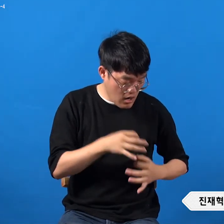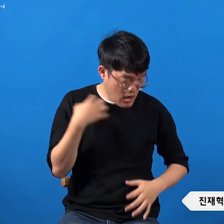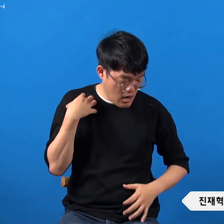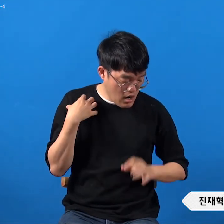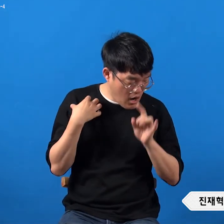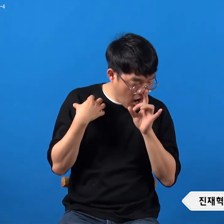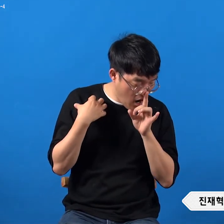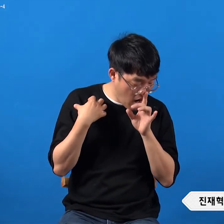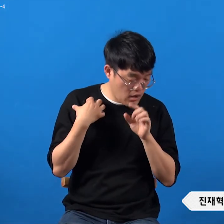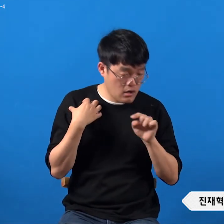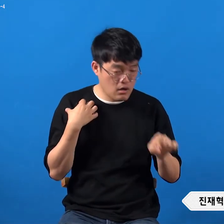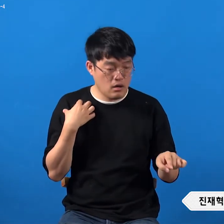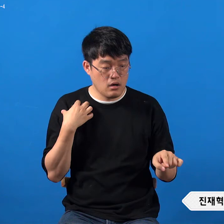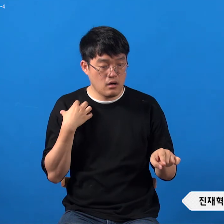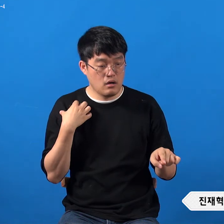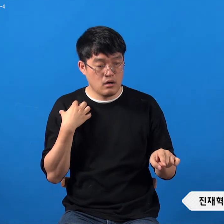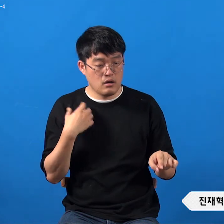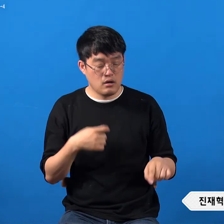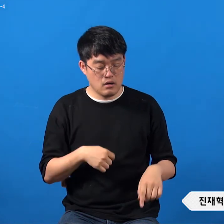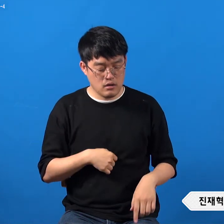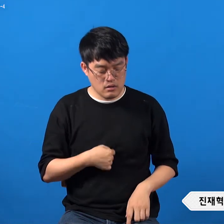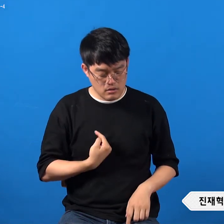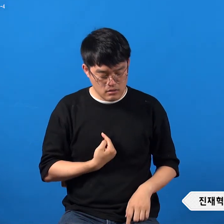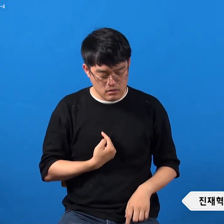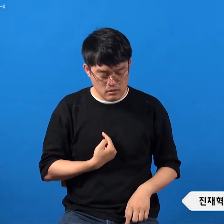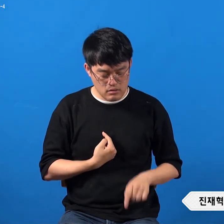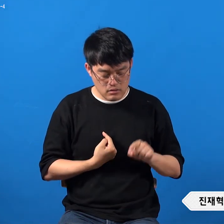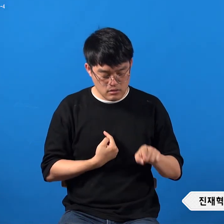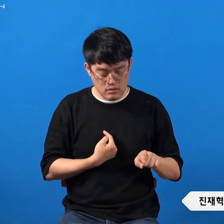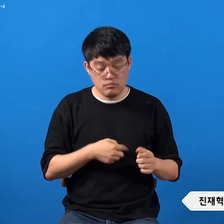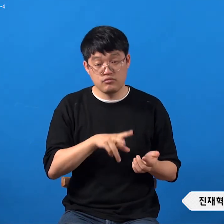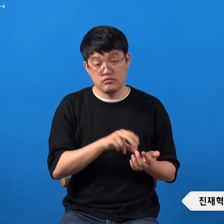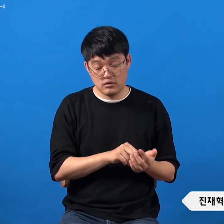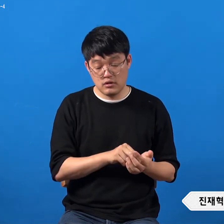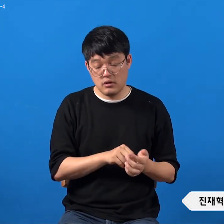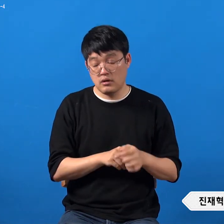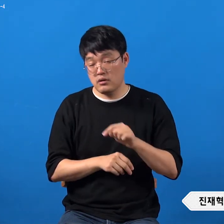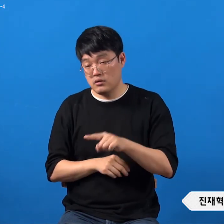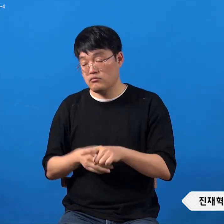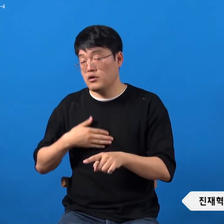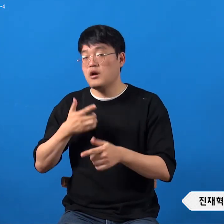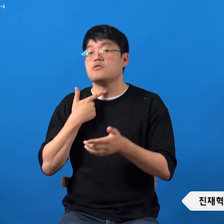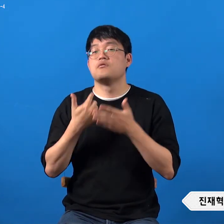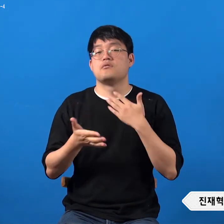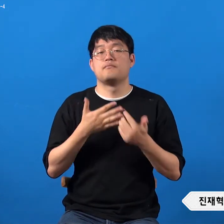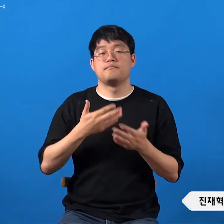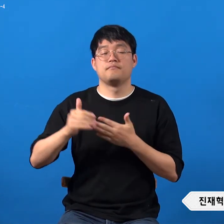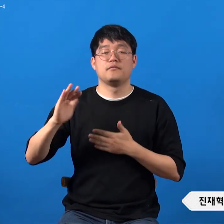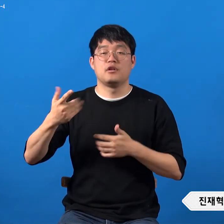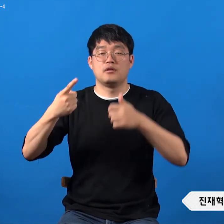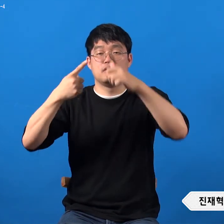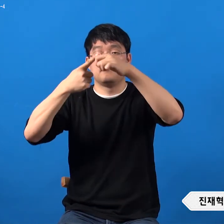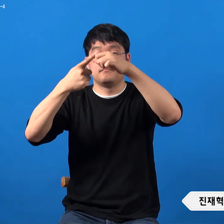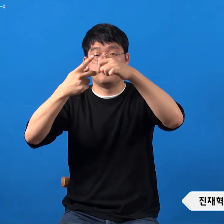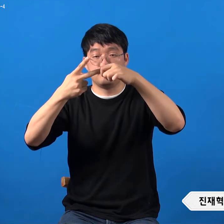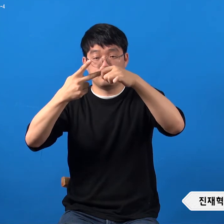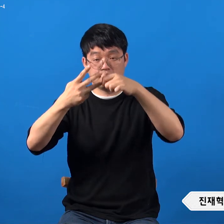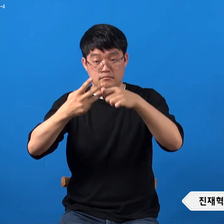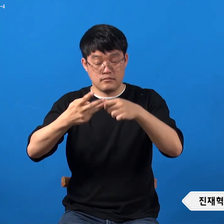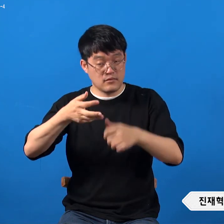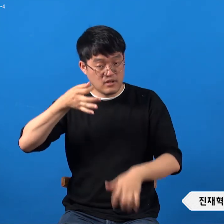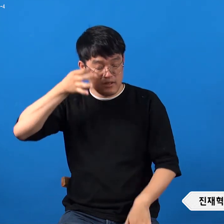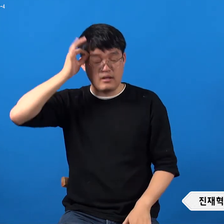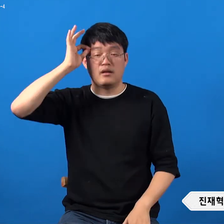없는 치졸한 관계 가운데서 우리가 경험할 수 있는 세 가지